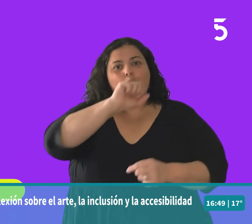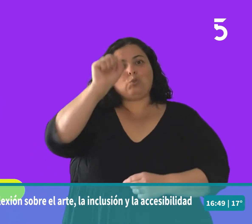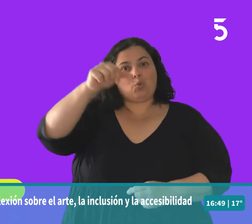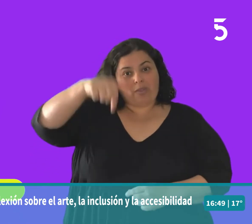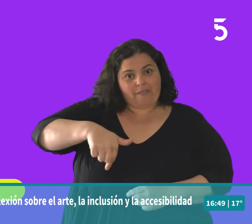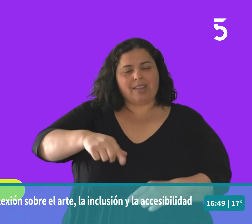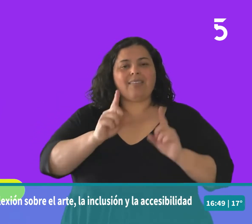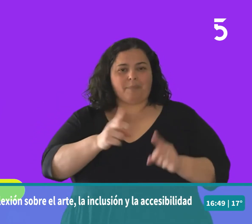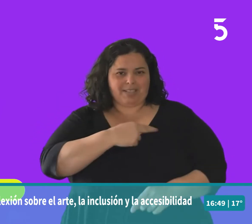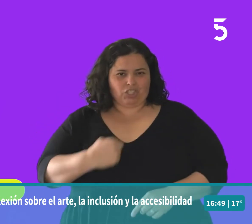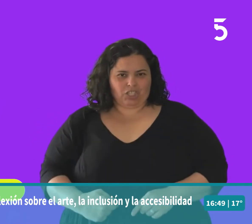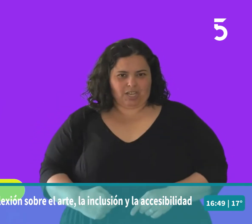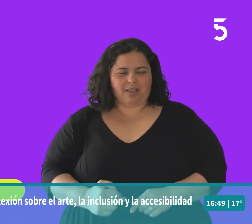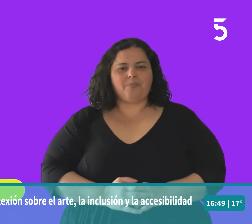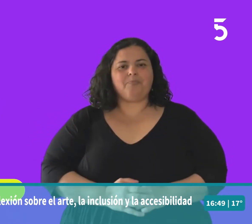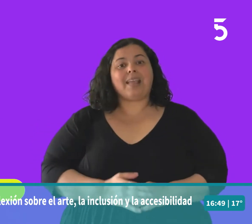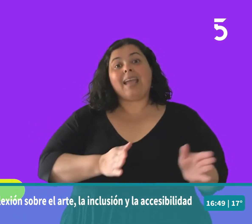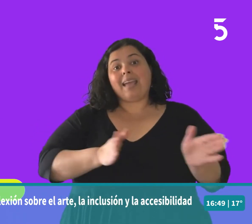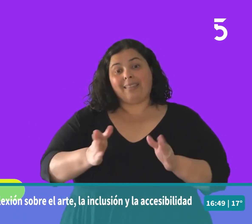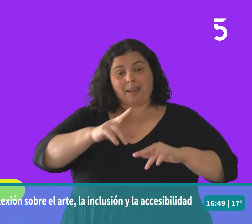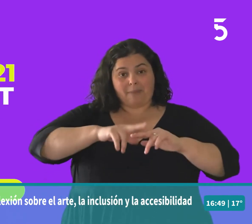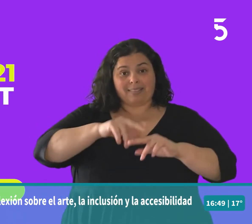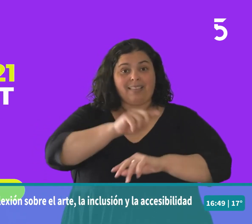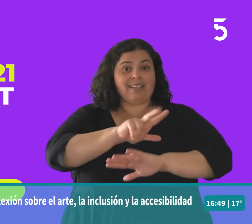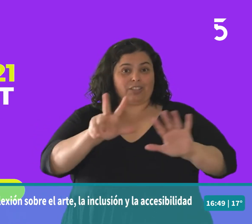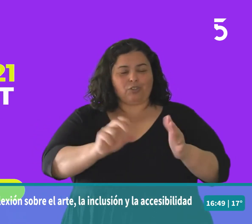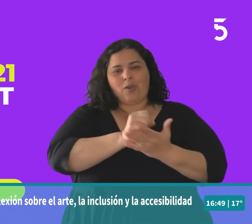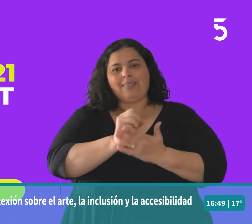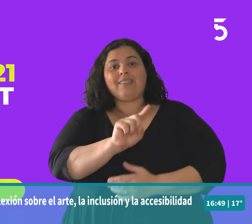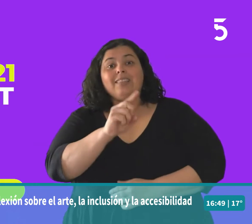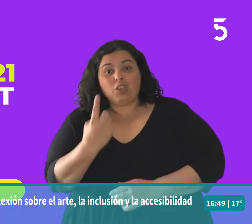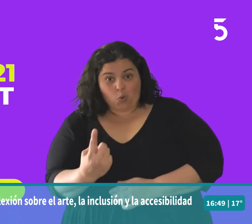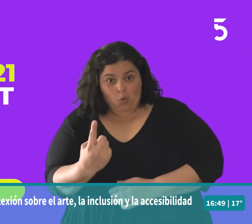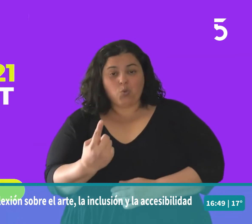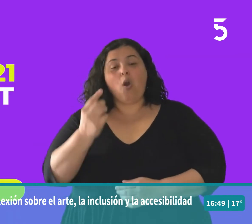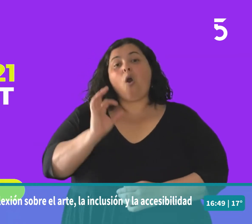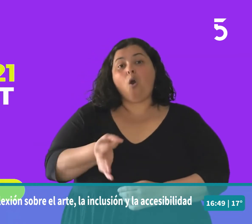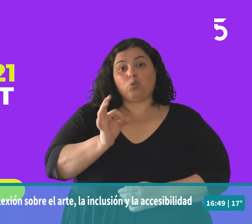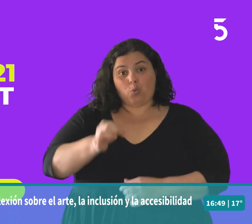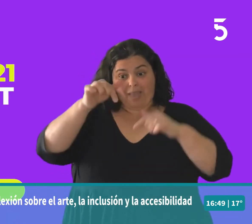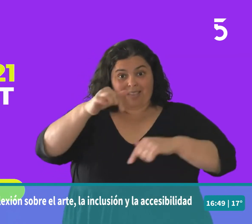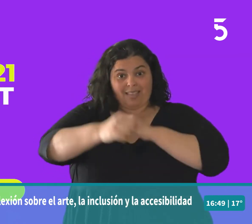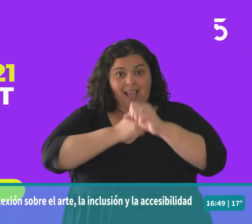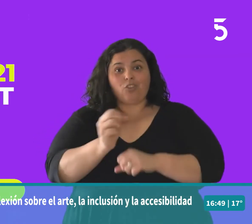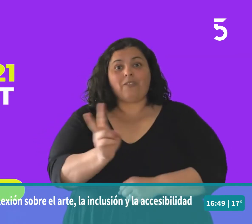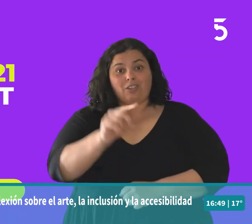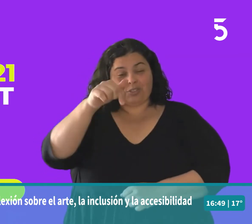nacionales. Uno es Esquina de la Escultura y el otro es Arte por la Convivencia. La idea